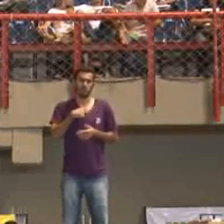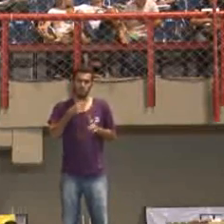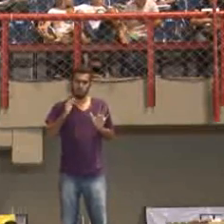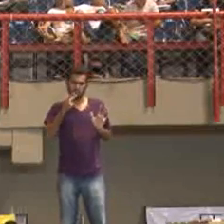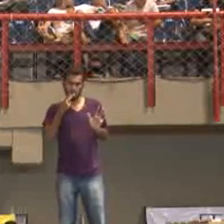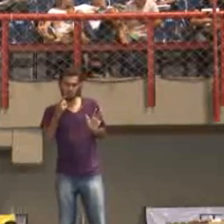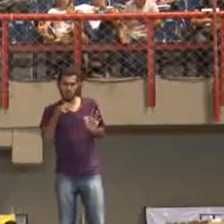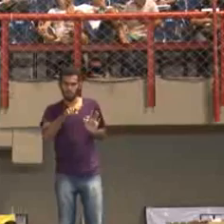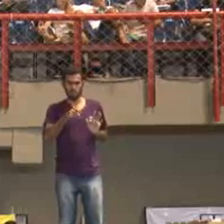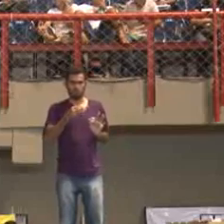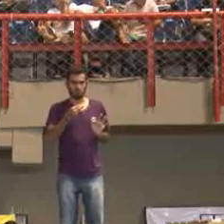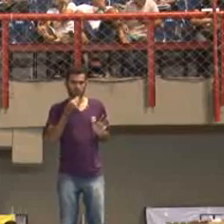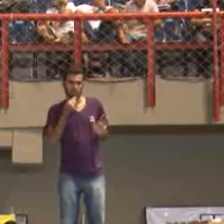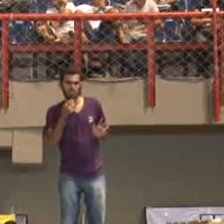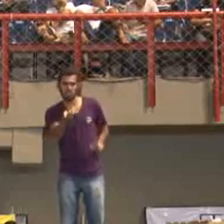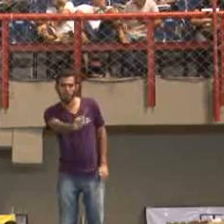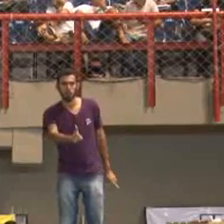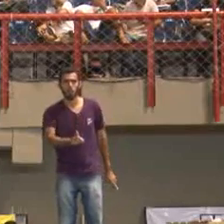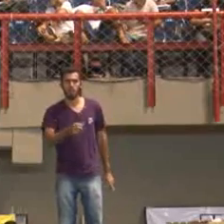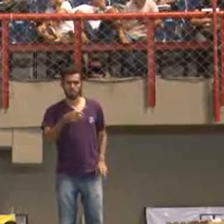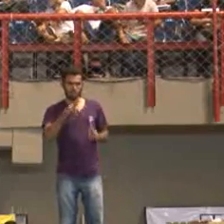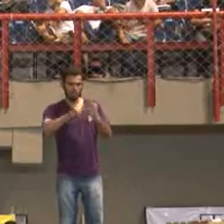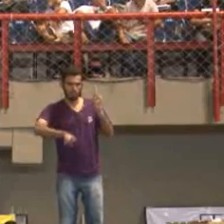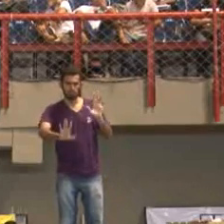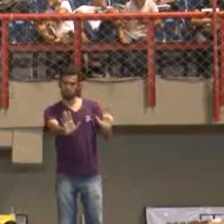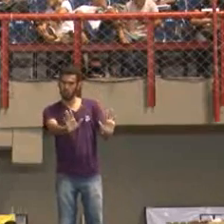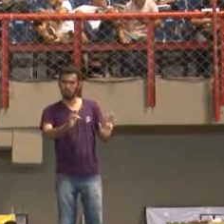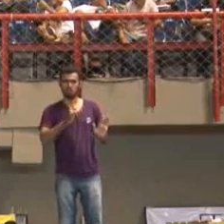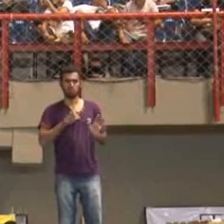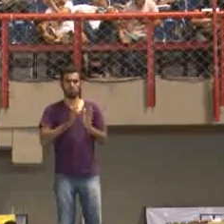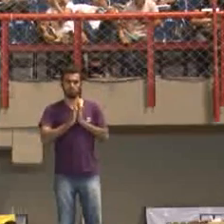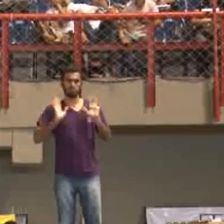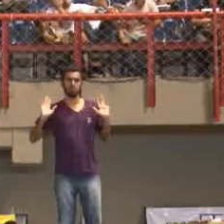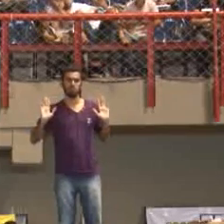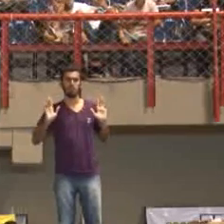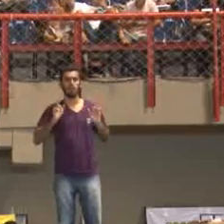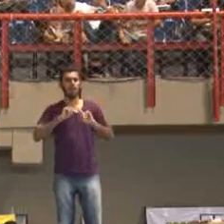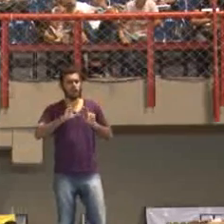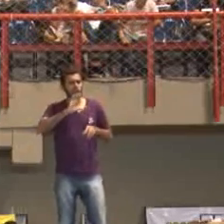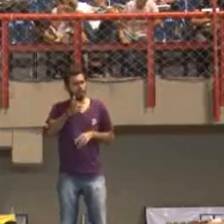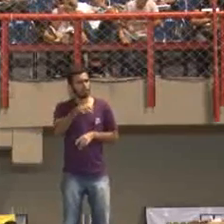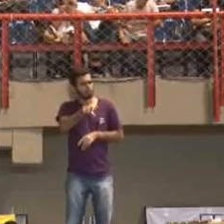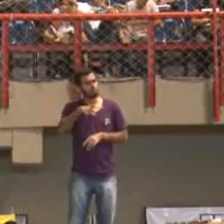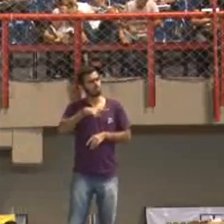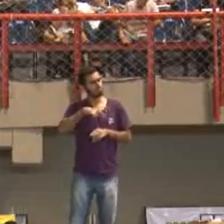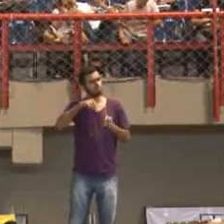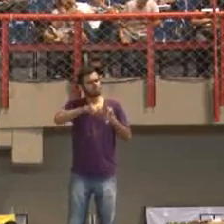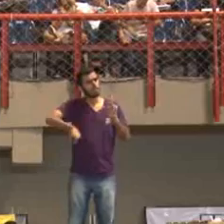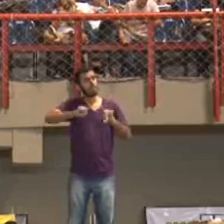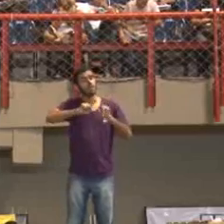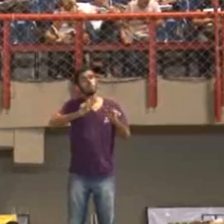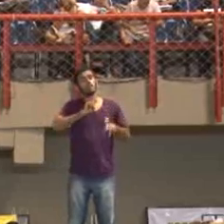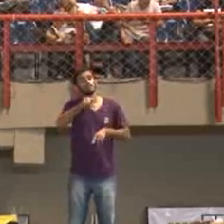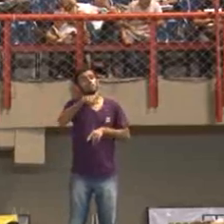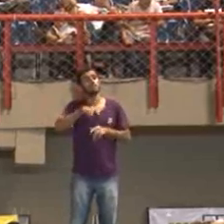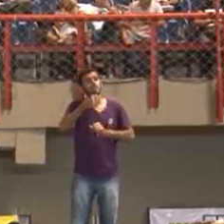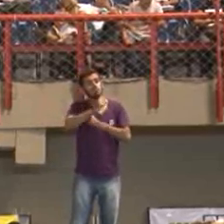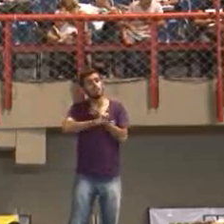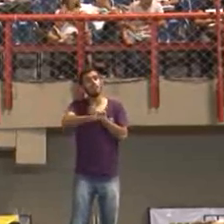deva ter crenças, por favor, tá? É claro que você tem crenças. Mas se você vai defender um direito